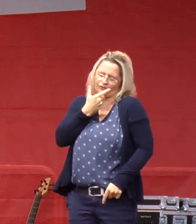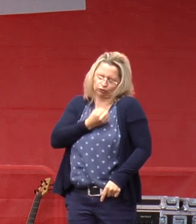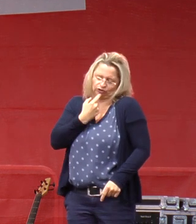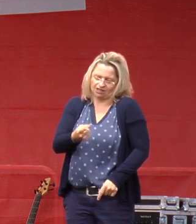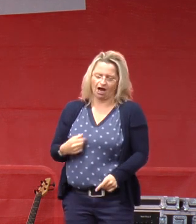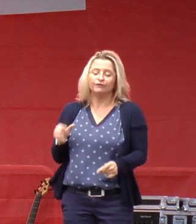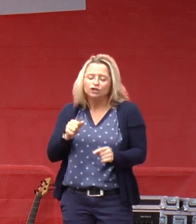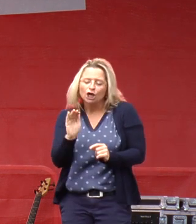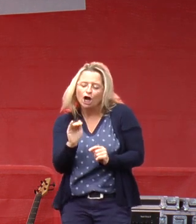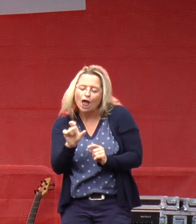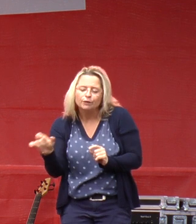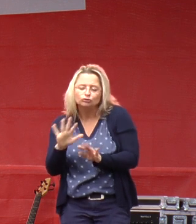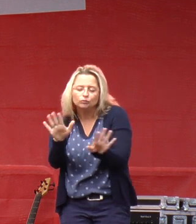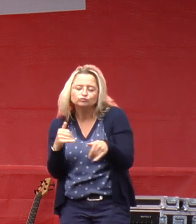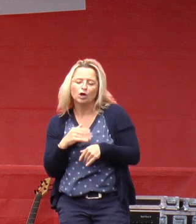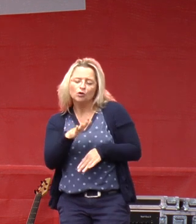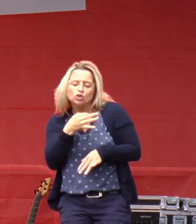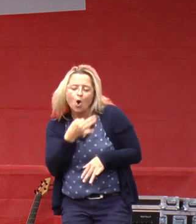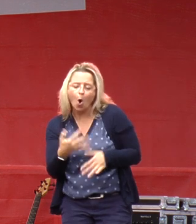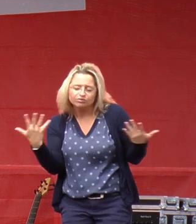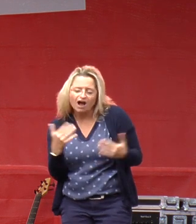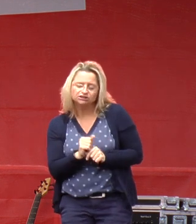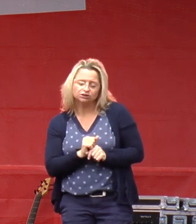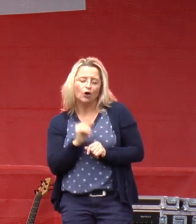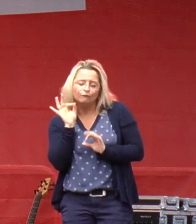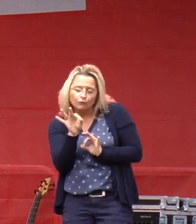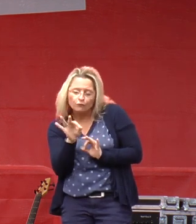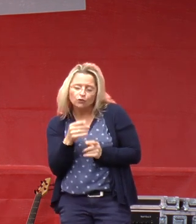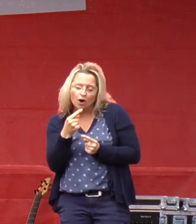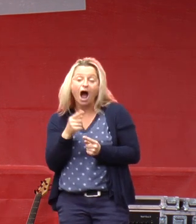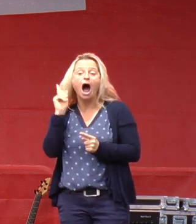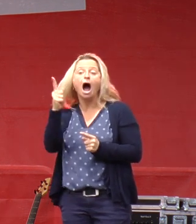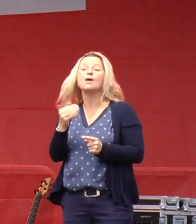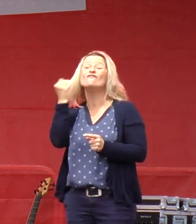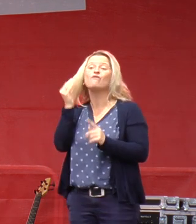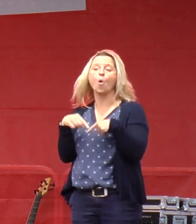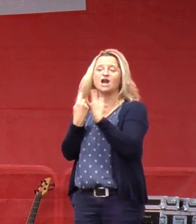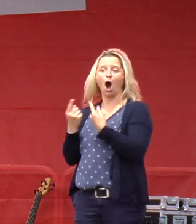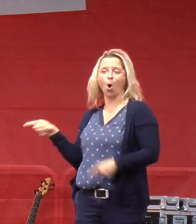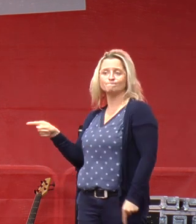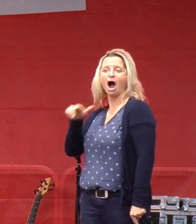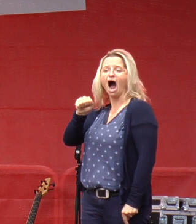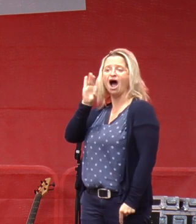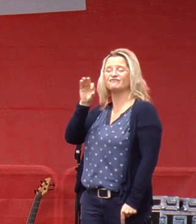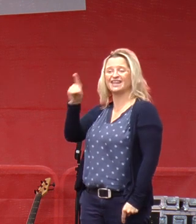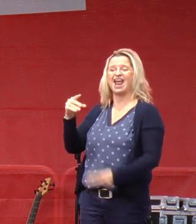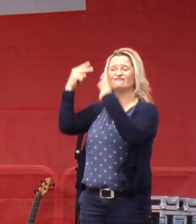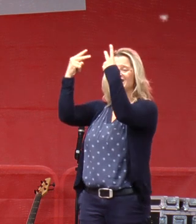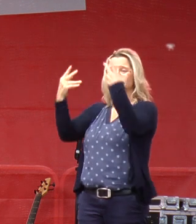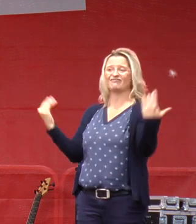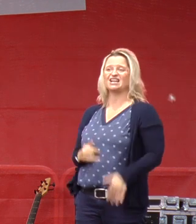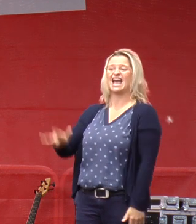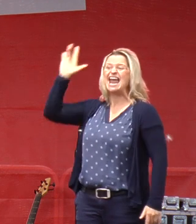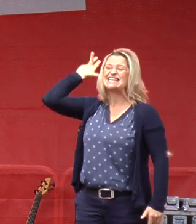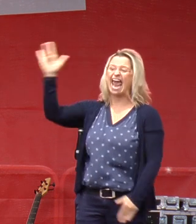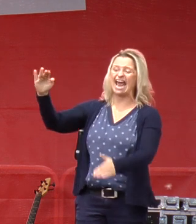Nöte der kleinen Menschen kümmern. Wenn es um bezahlbaren Wohnraum geht, interessiert die AfD nur eine Sache, dass sie gegen Flüchtlinge